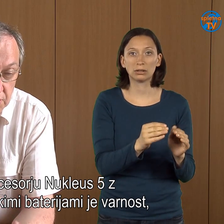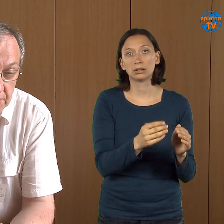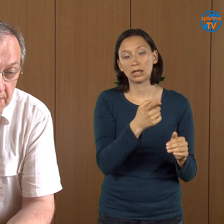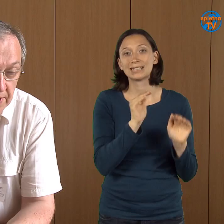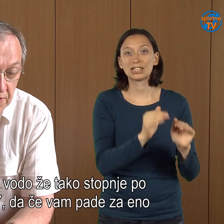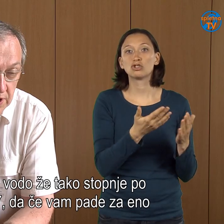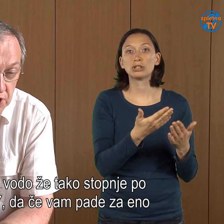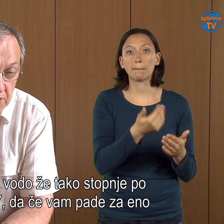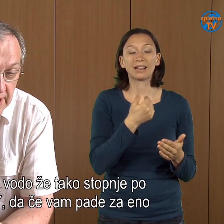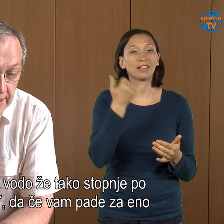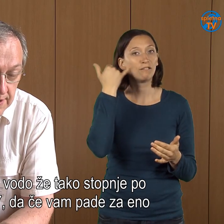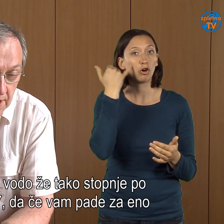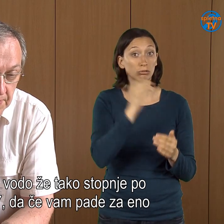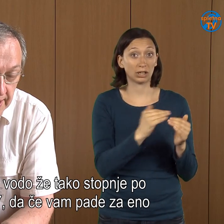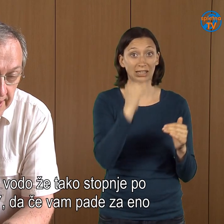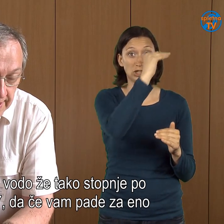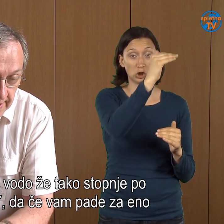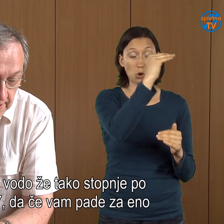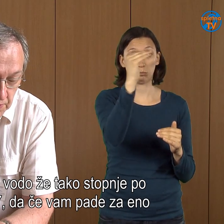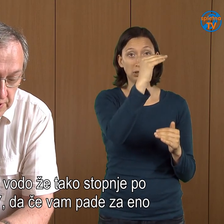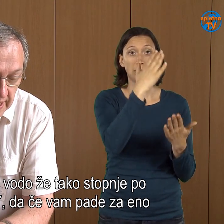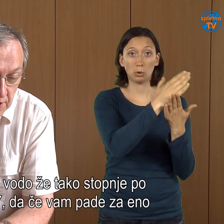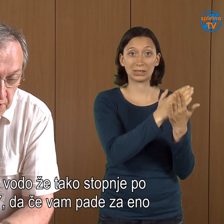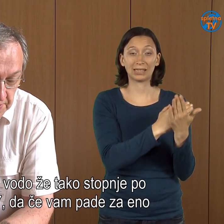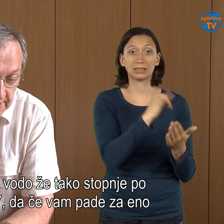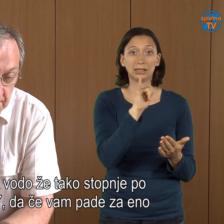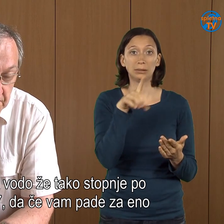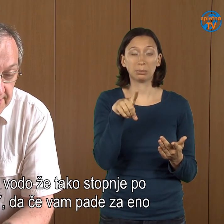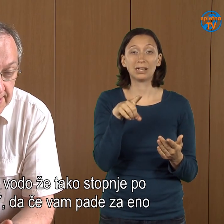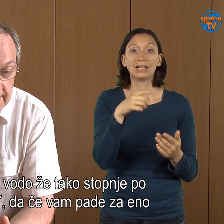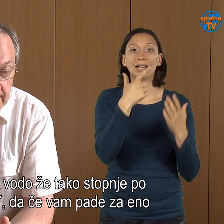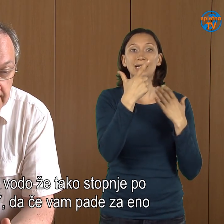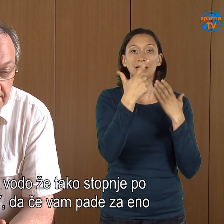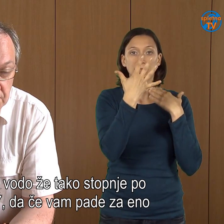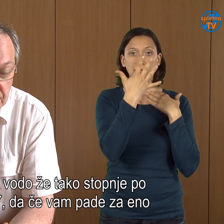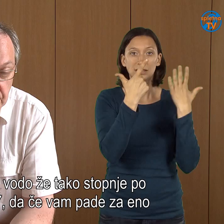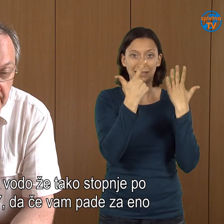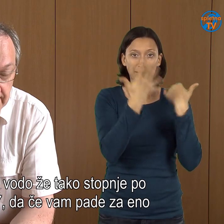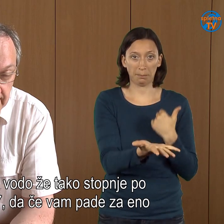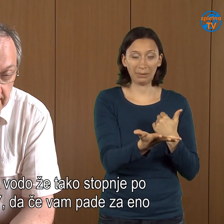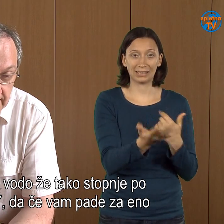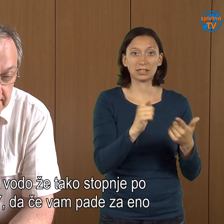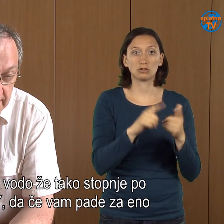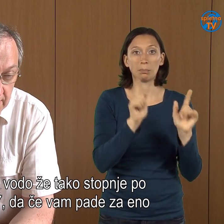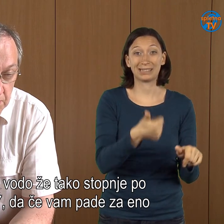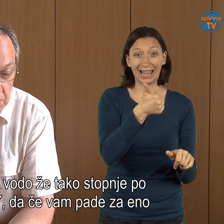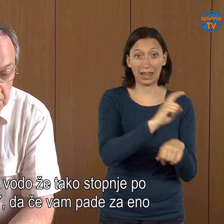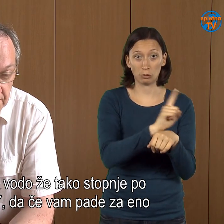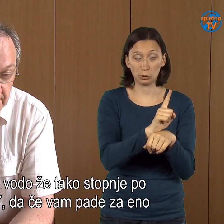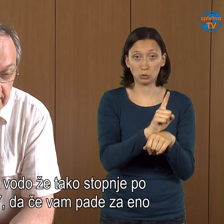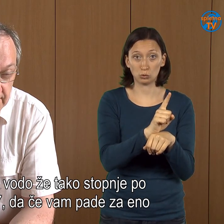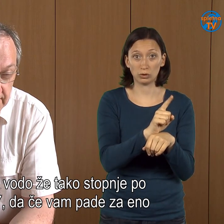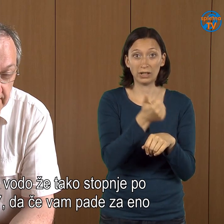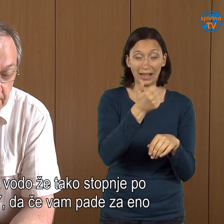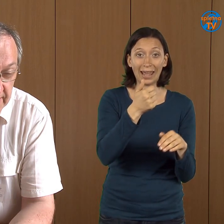ta zaščita pred vodo že do take stopne, po standardu IPA 57, da če vam pade za 1 minuto